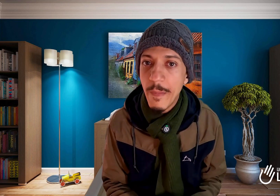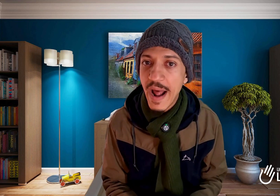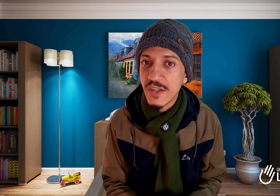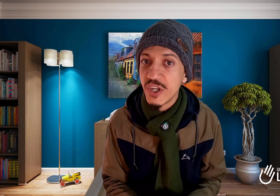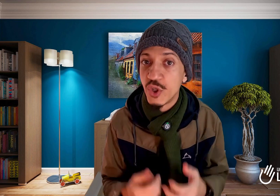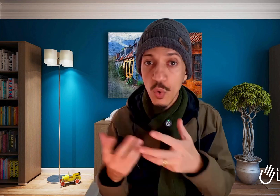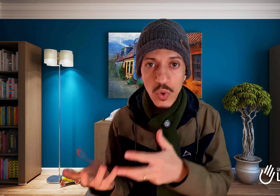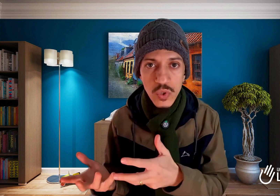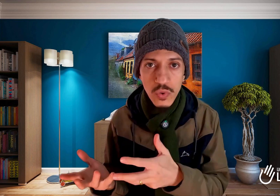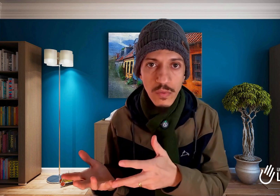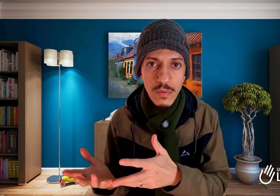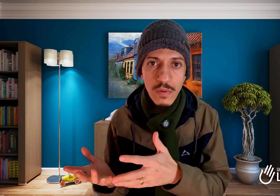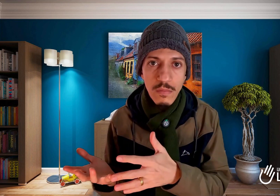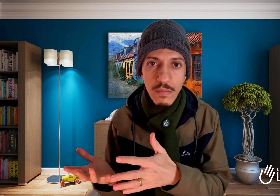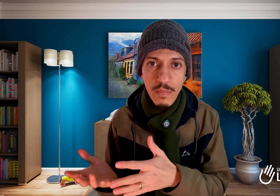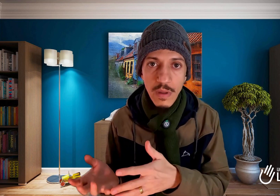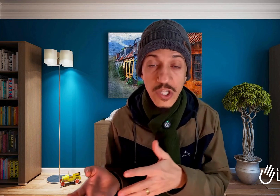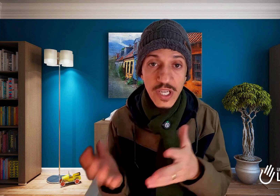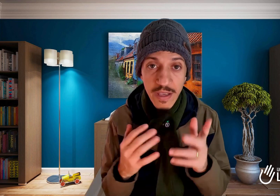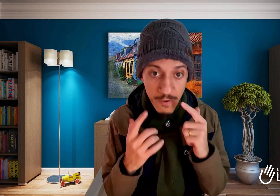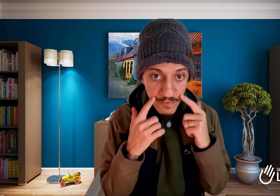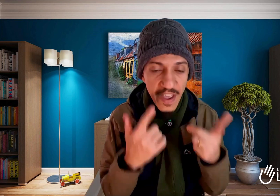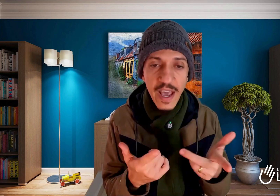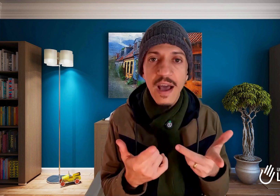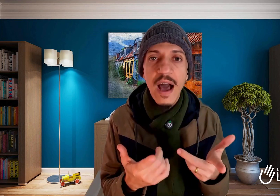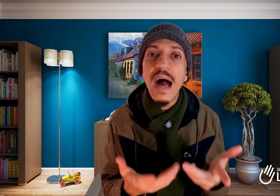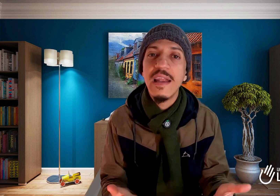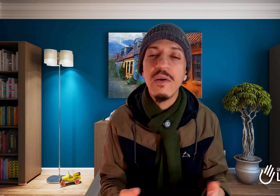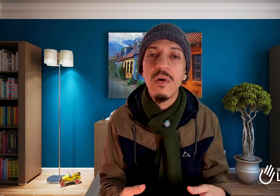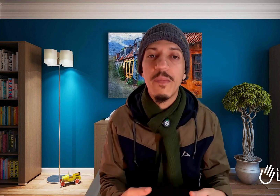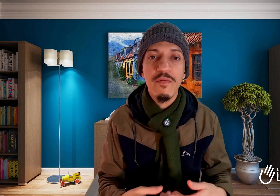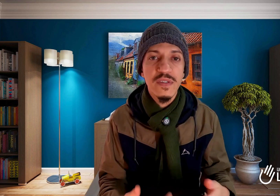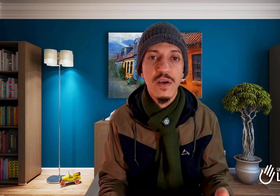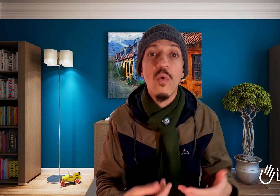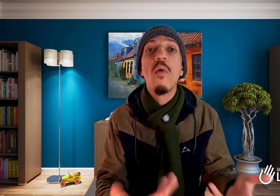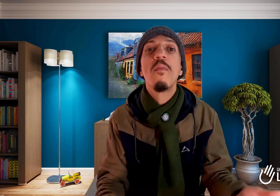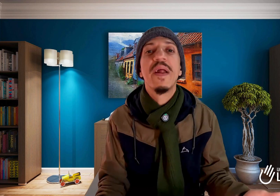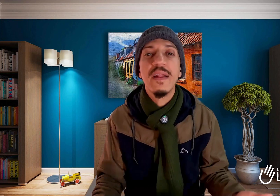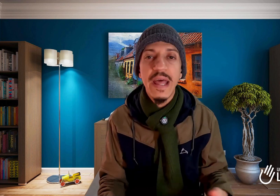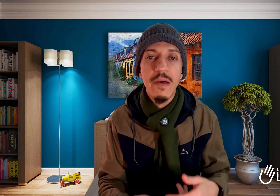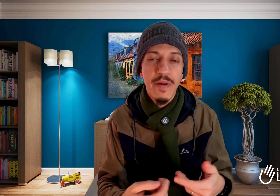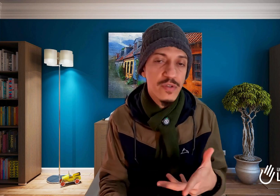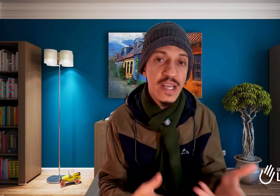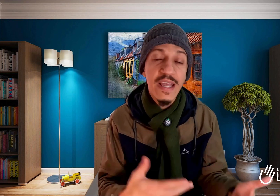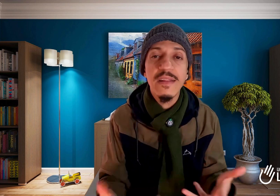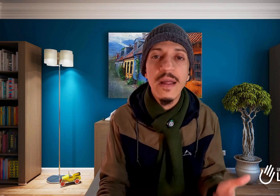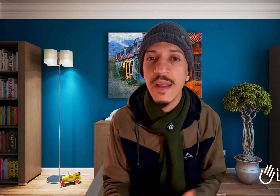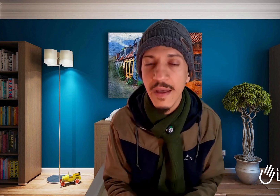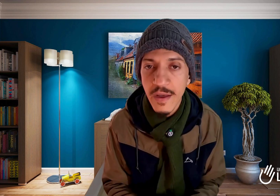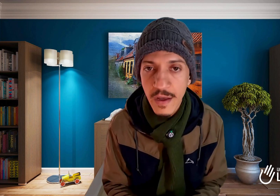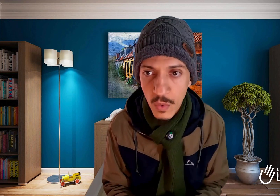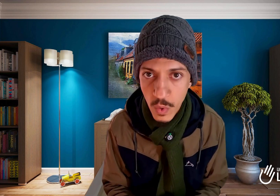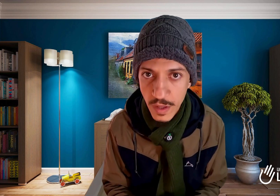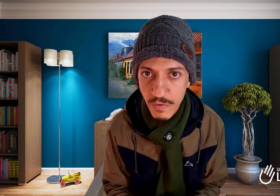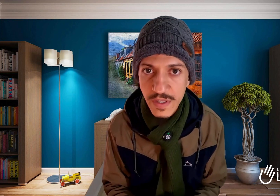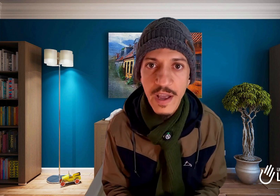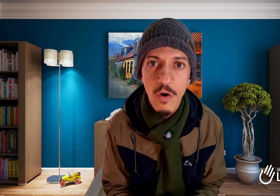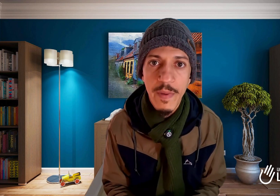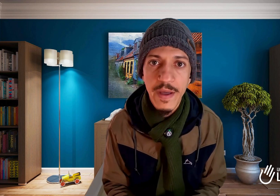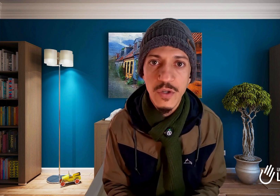prática de uso e de ver a língua para você compreender, para você entender quando você realmente